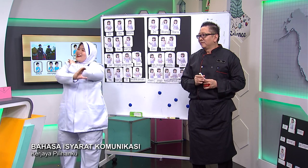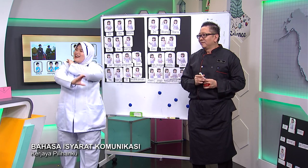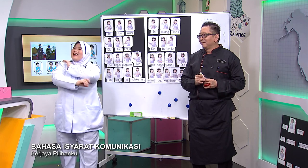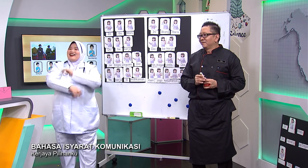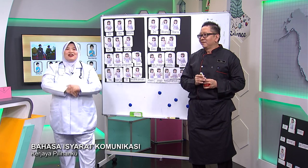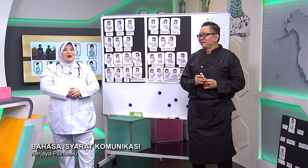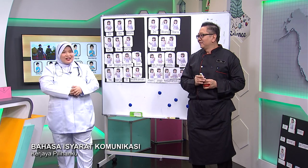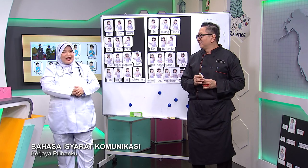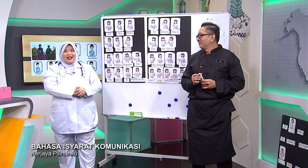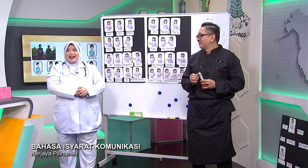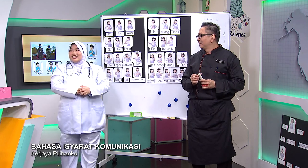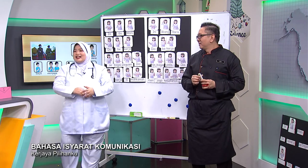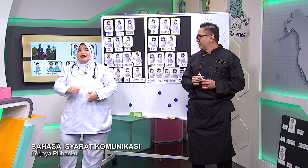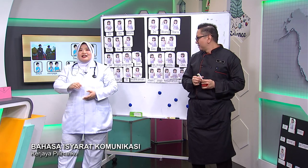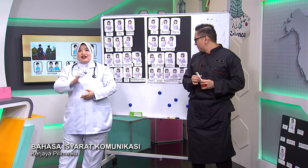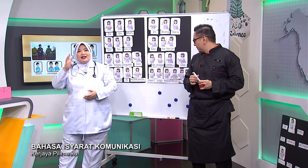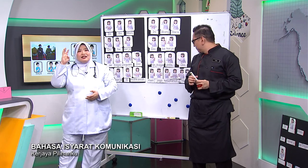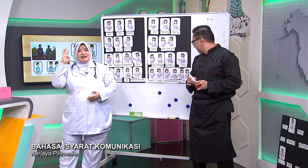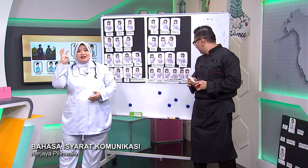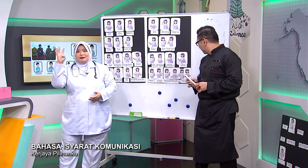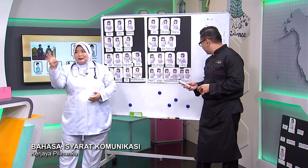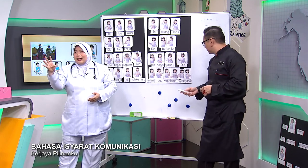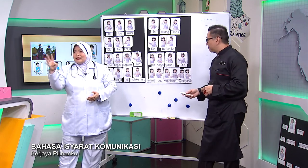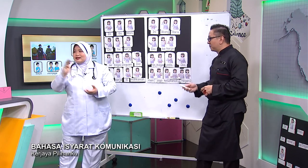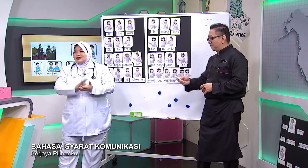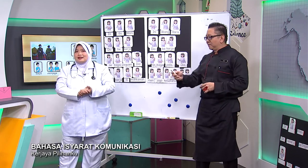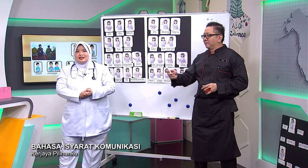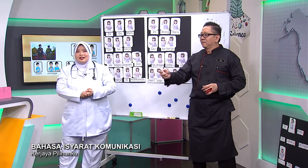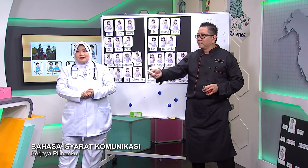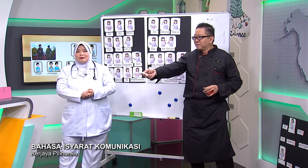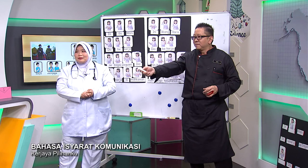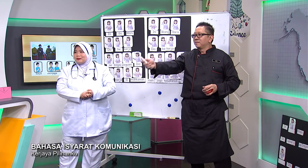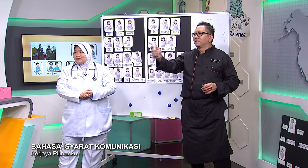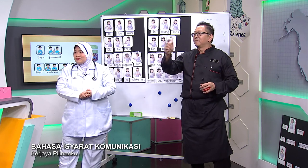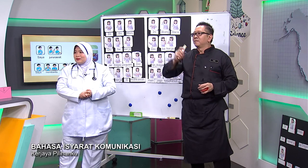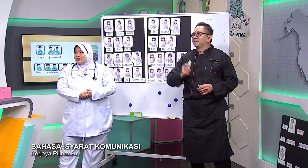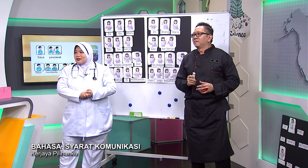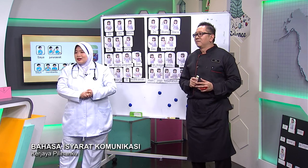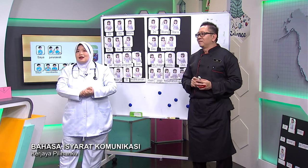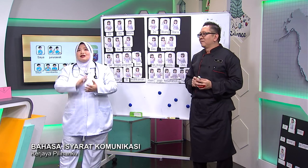negara. Okey. Yang keempat.